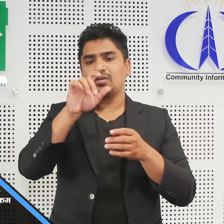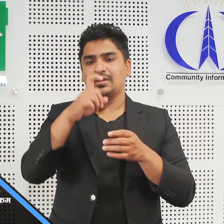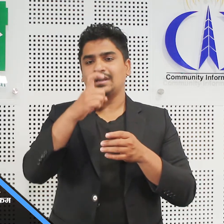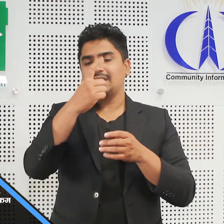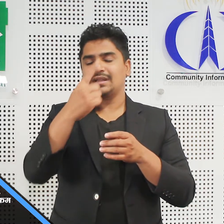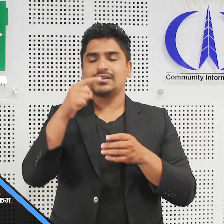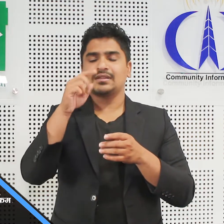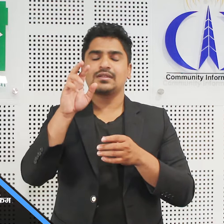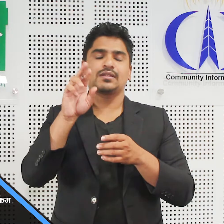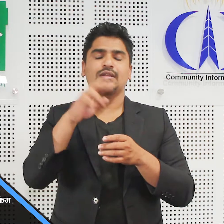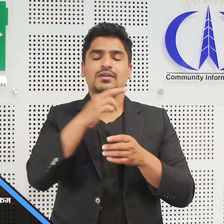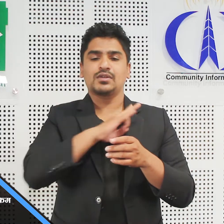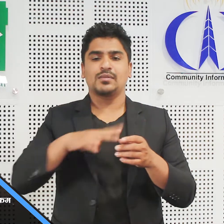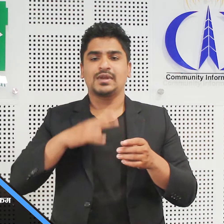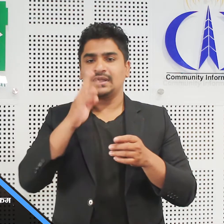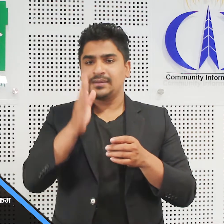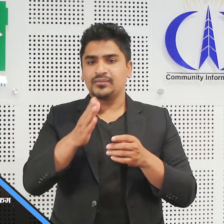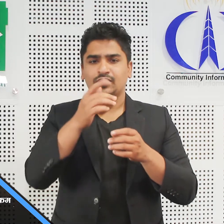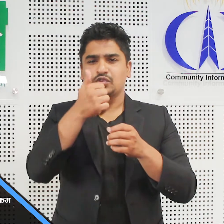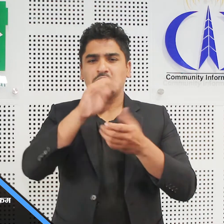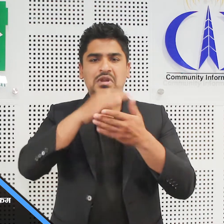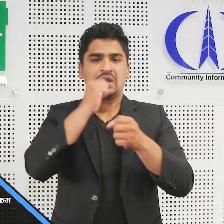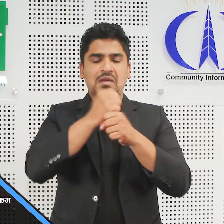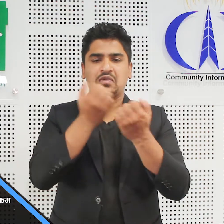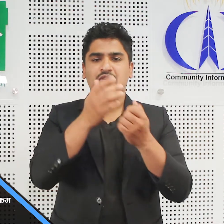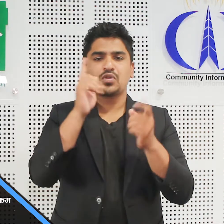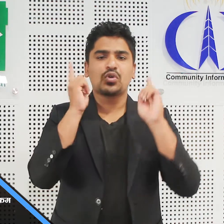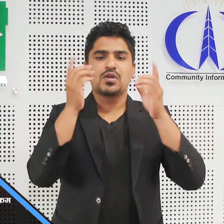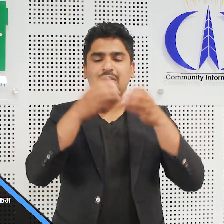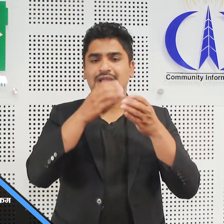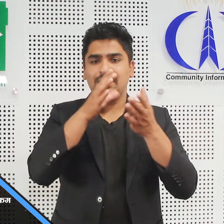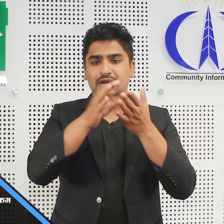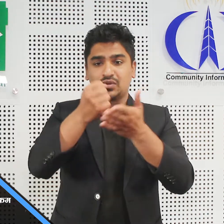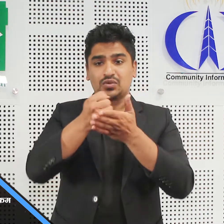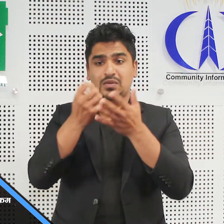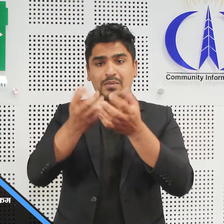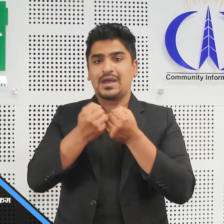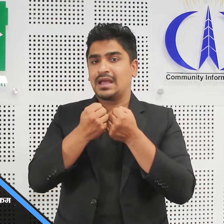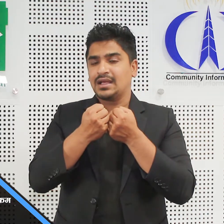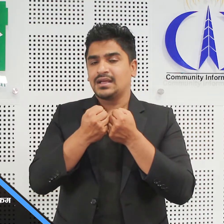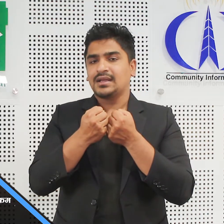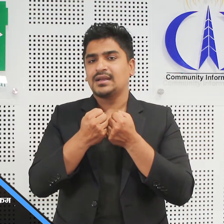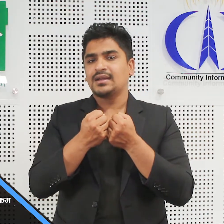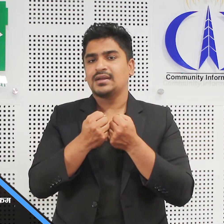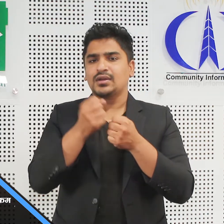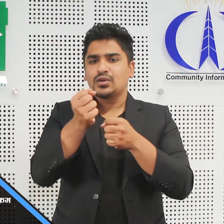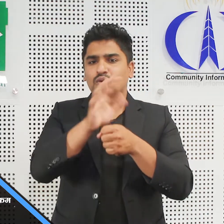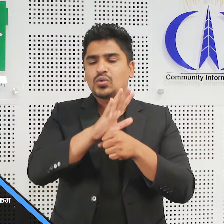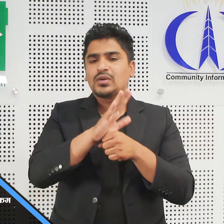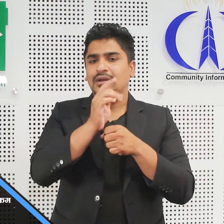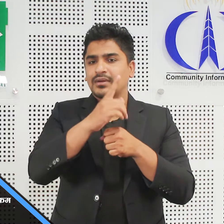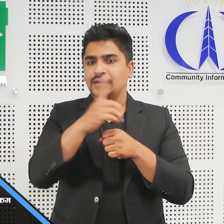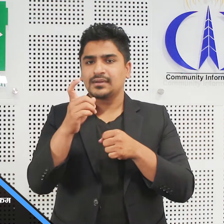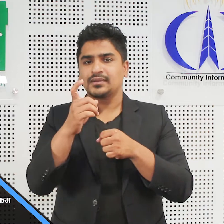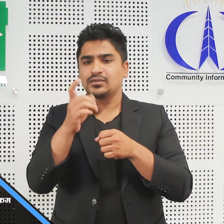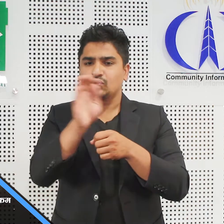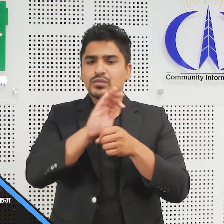वितरण गरेको छ। विरेन्द्रनगर नगरपालिका 11 स्थानीय खगेन्द्र प्रसाद शर्मा, छ महिना चाहिँ मैले ट्रेनिङ गरेर